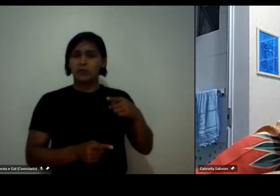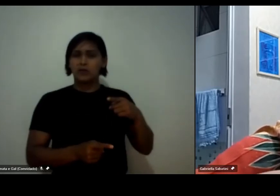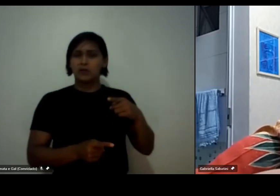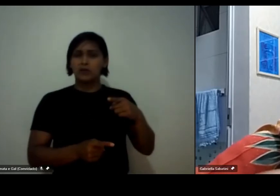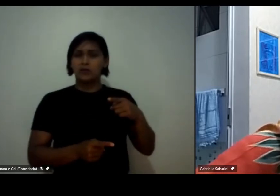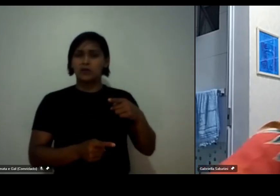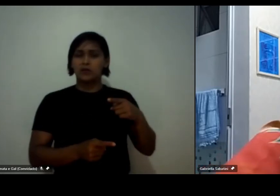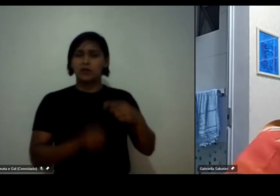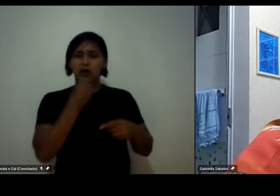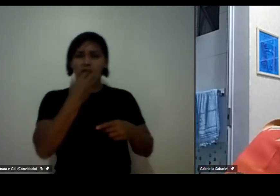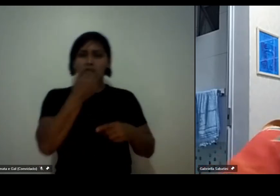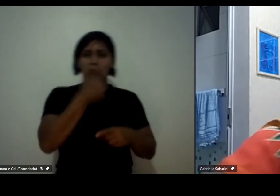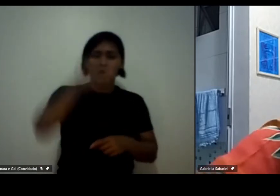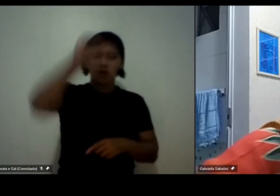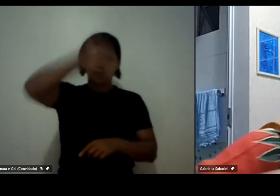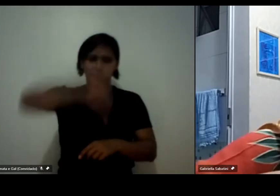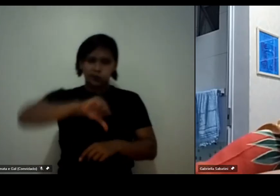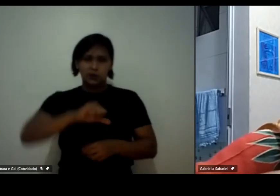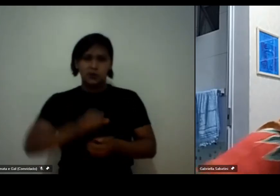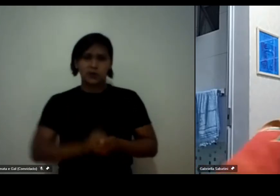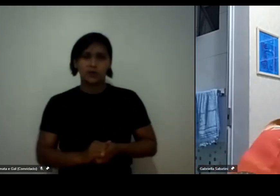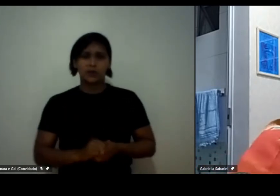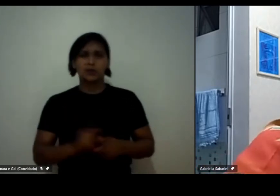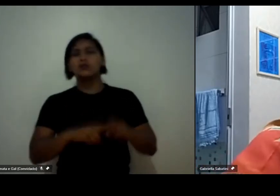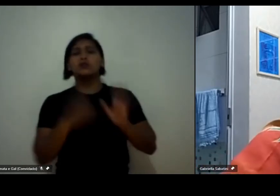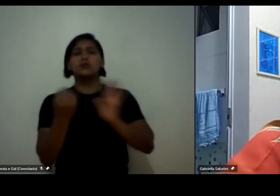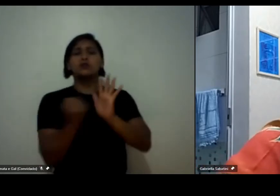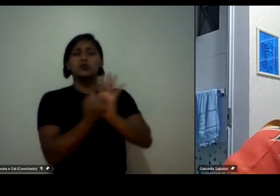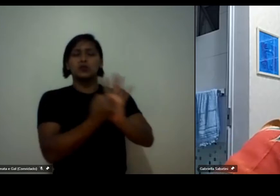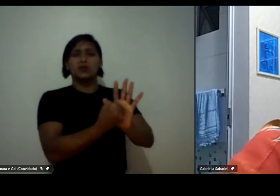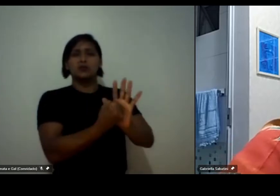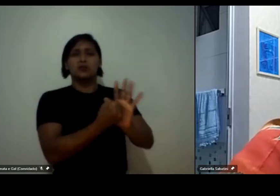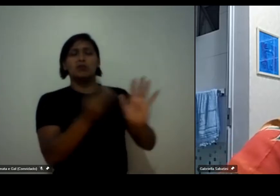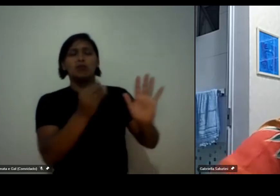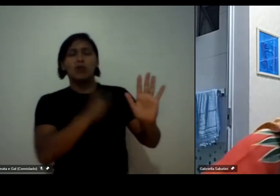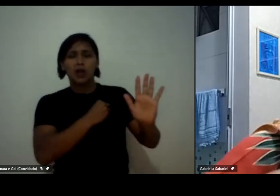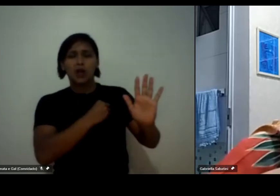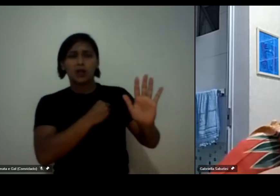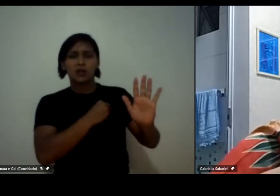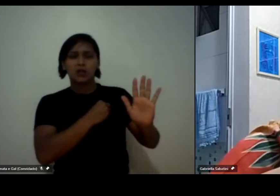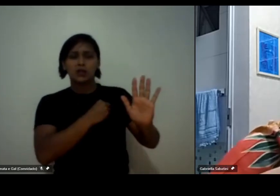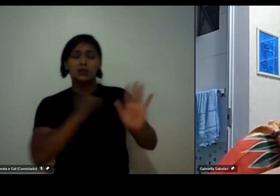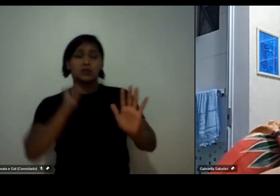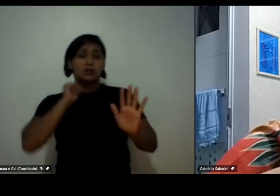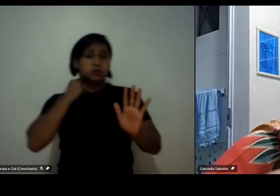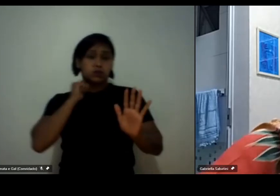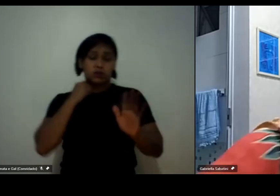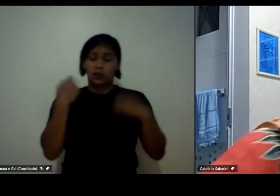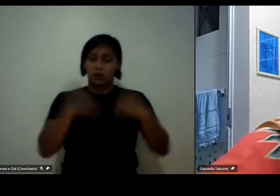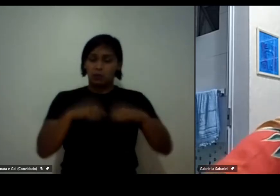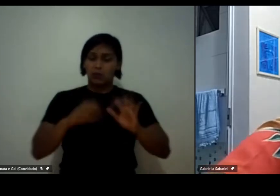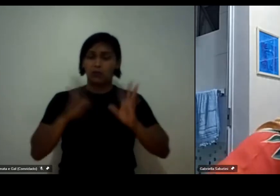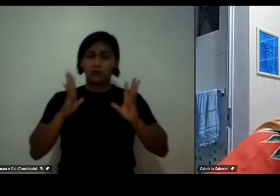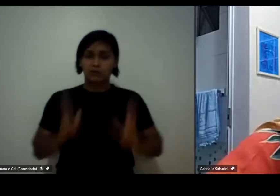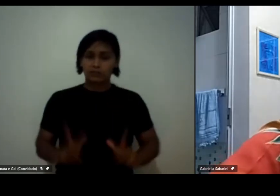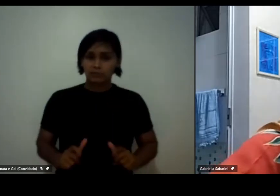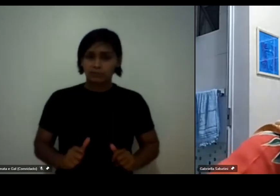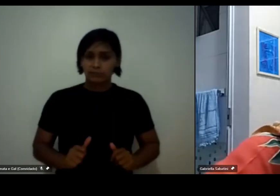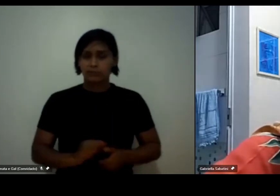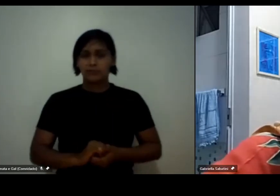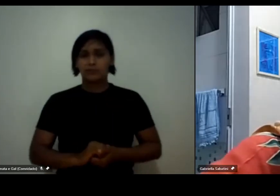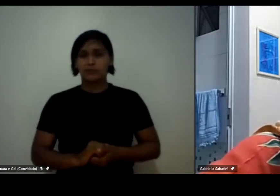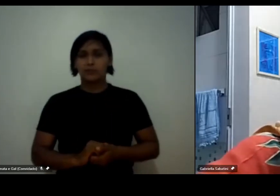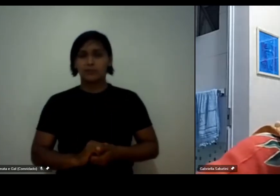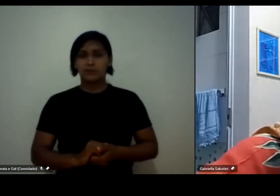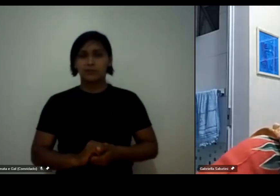e o profano. Somos símbolos do pecado. Estamos sujas e precisamos ser limpos.